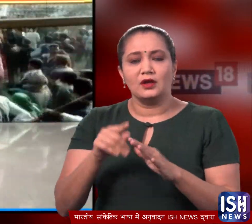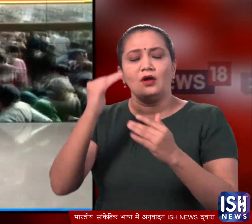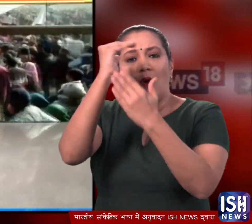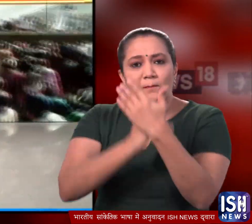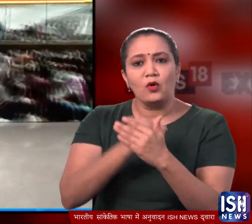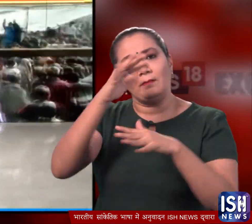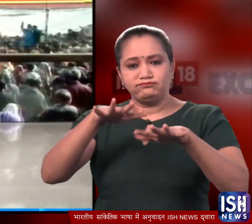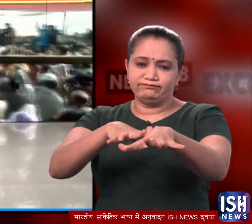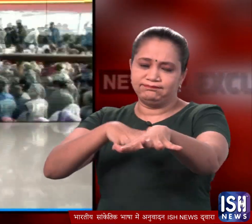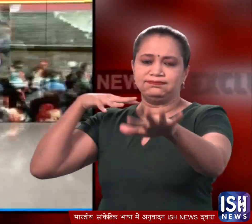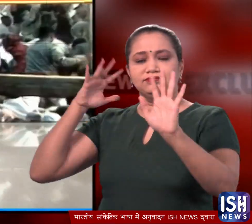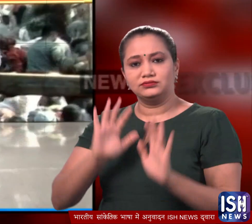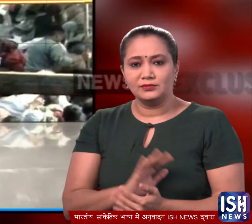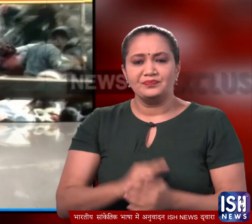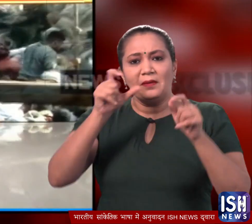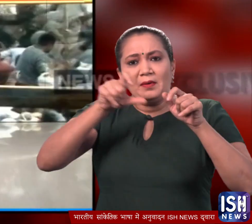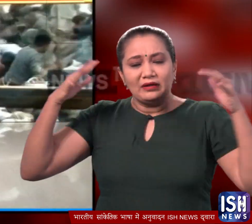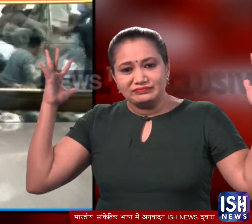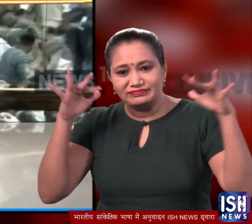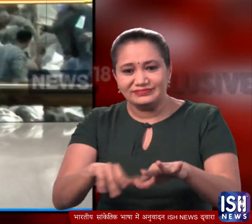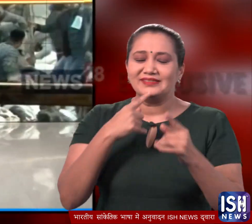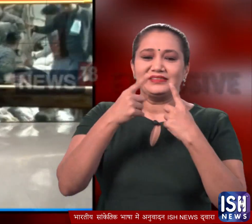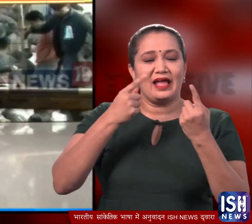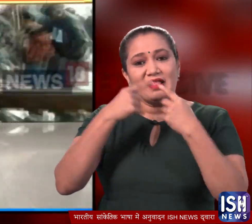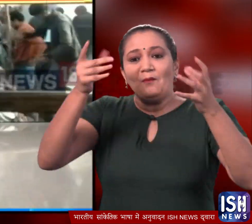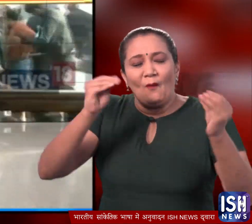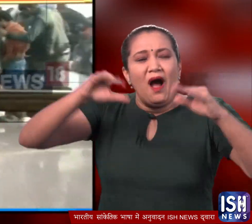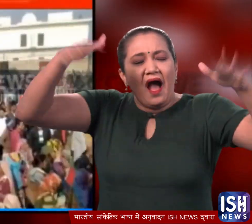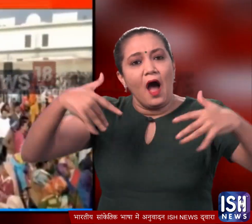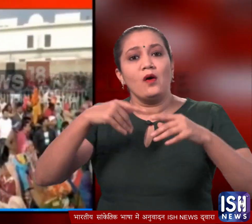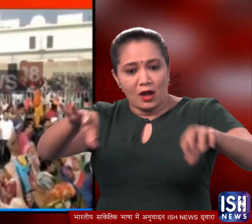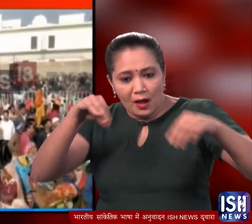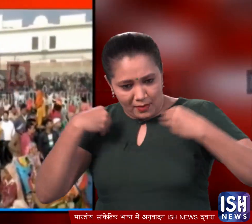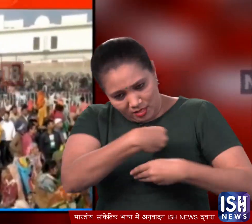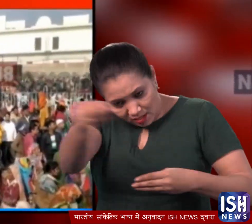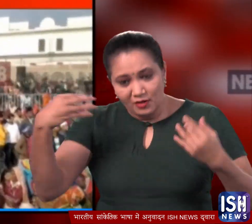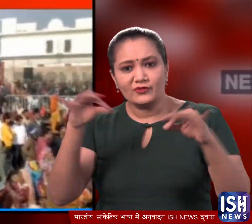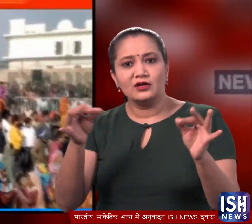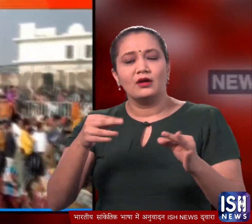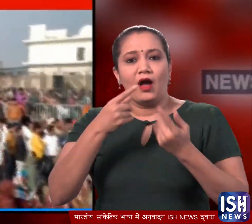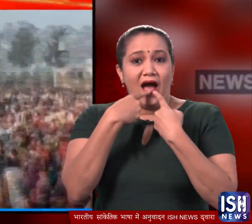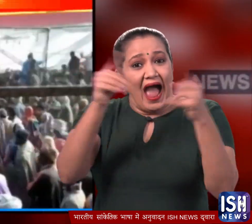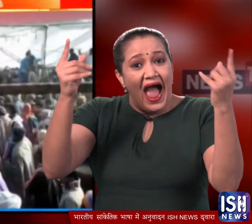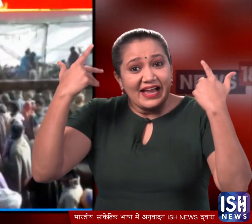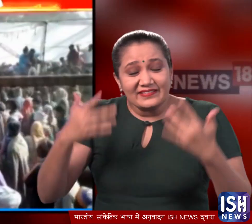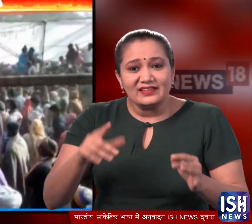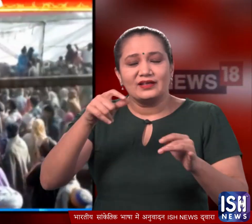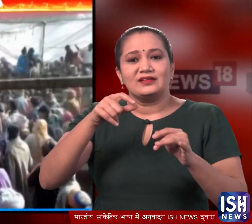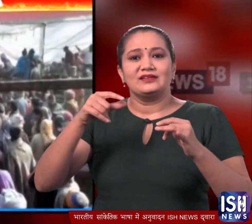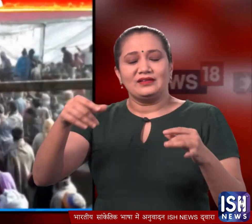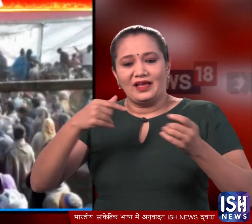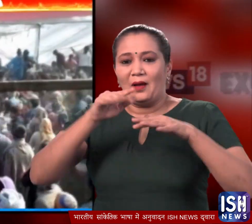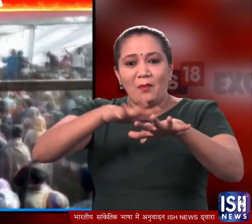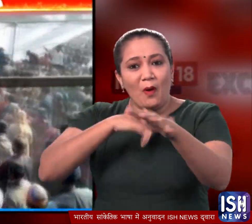का आयोजन किया और रैली में भीड़ जुटाने के लिए कंबल बांटने का ऐलान कर दिया। लेकिन जैसे ही रैली के बाद कंबल बांटने